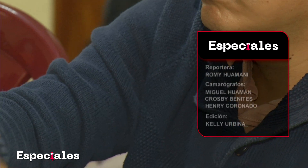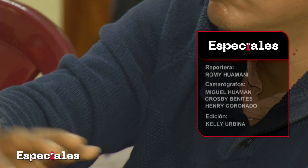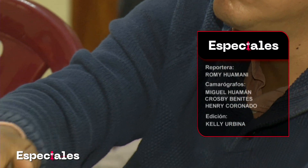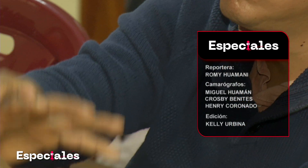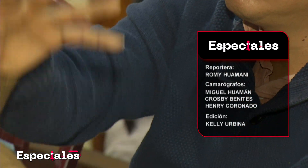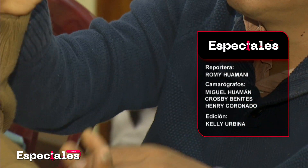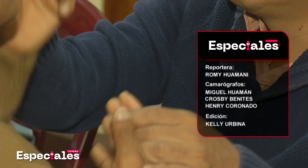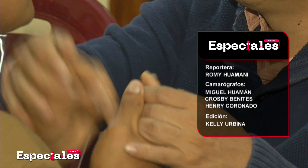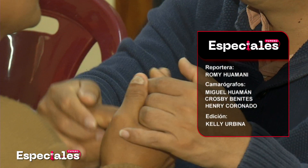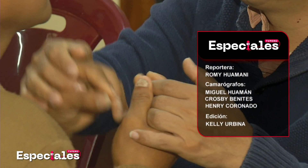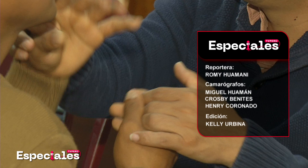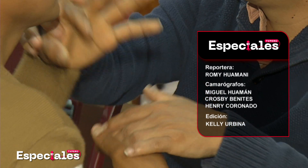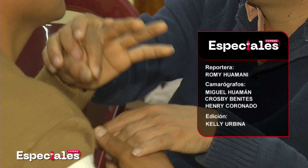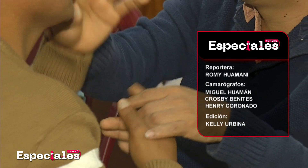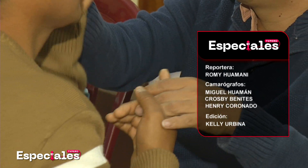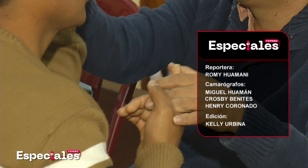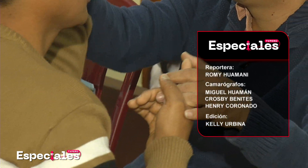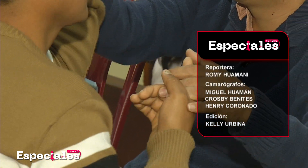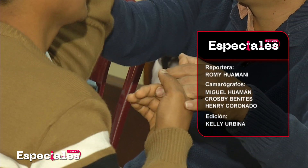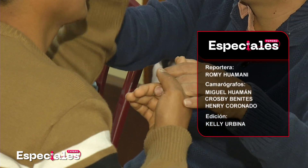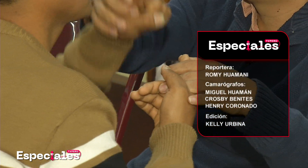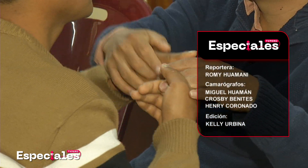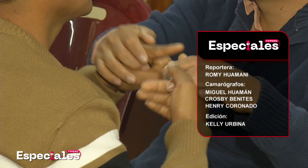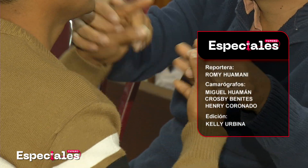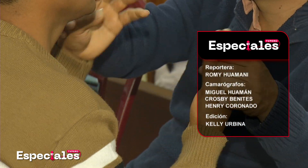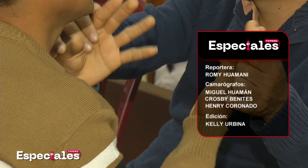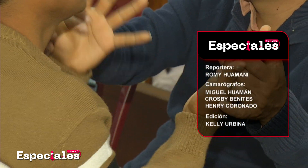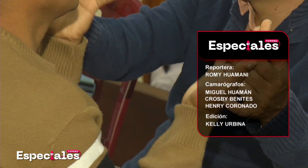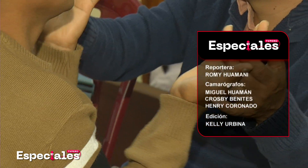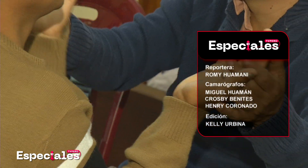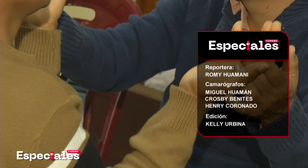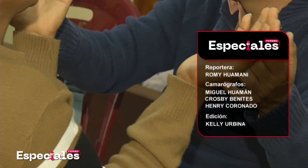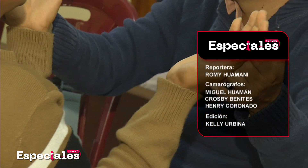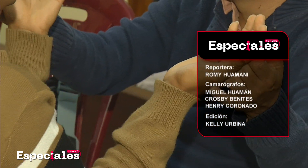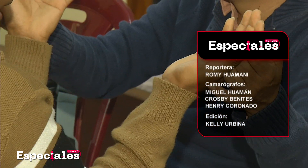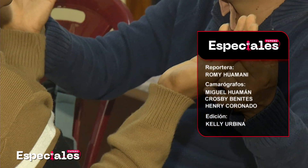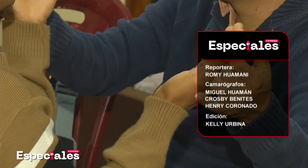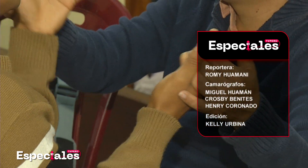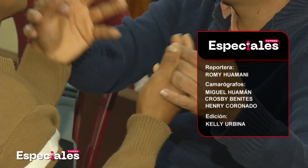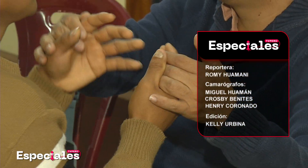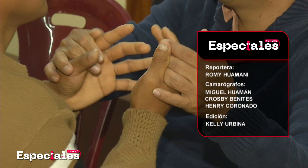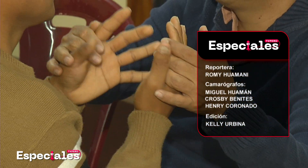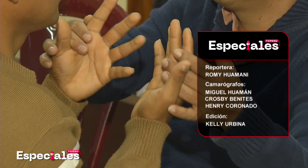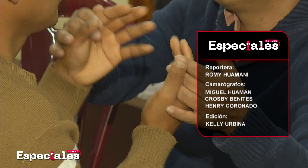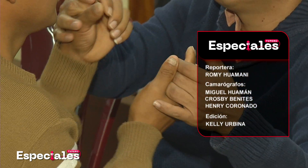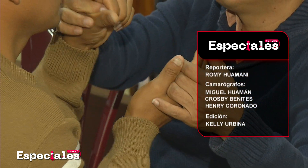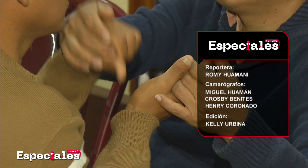así todos ellos puedan relacionarse con su entorno como un derecho.